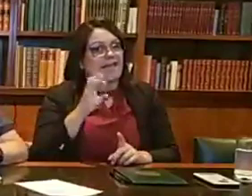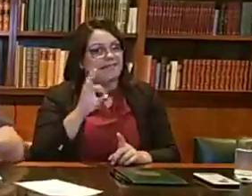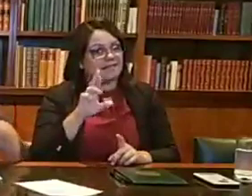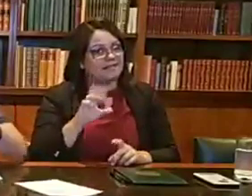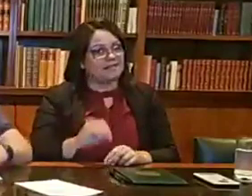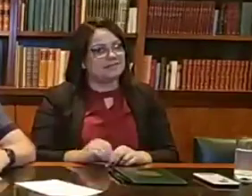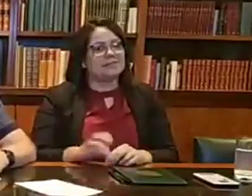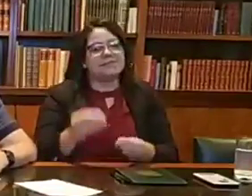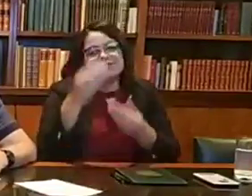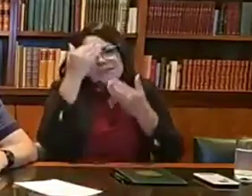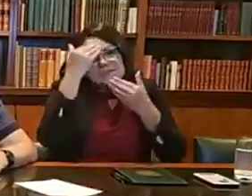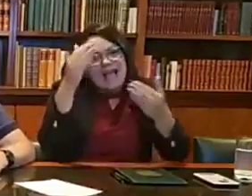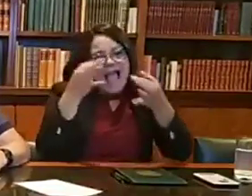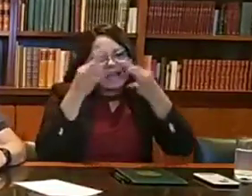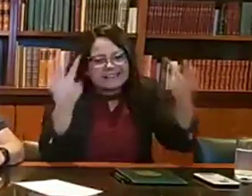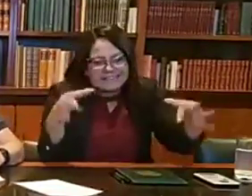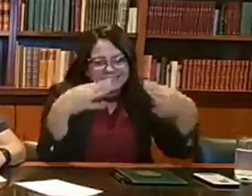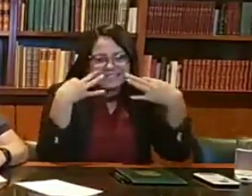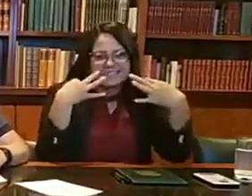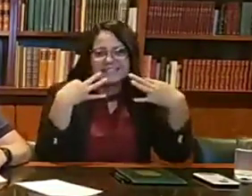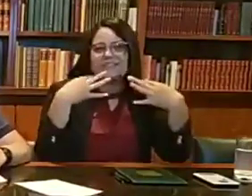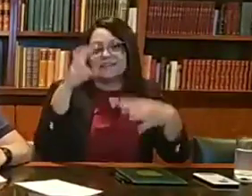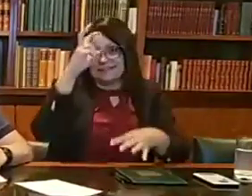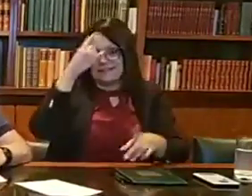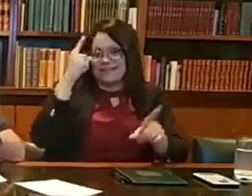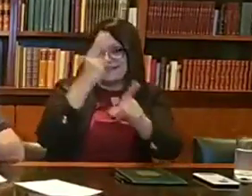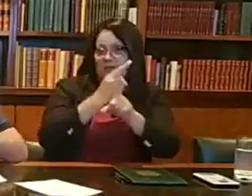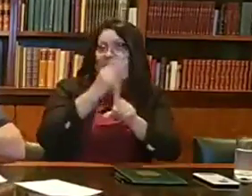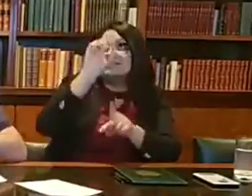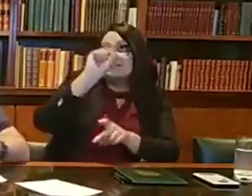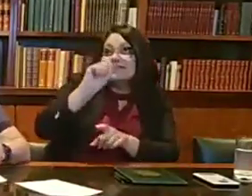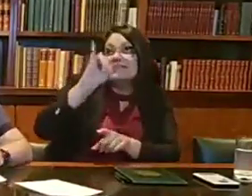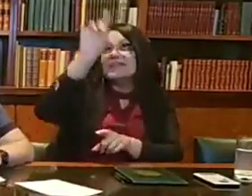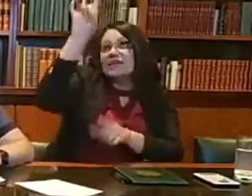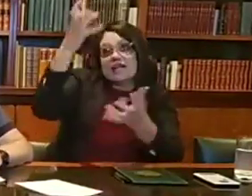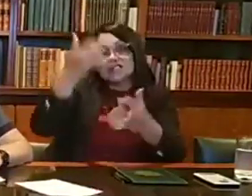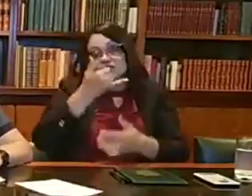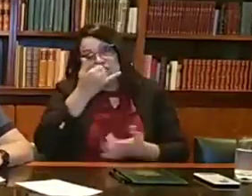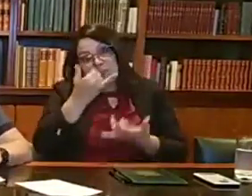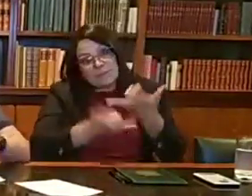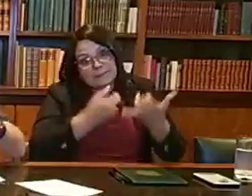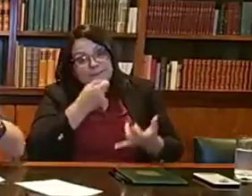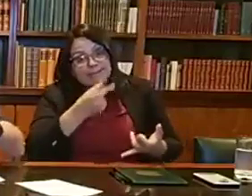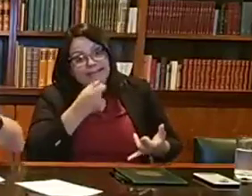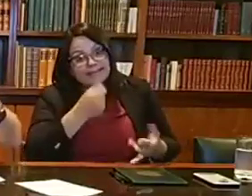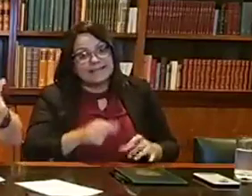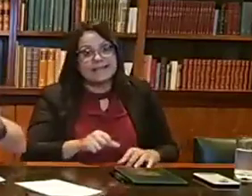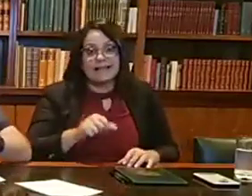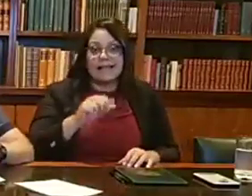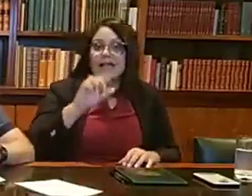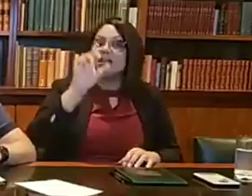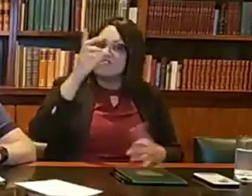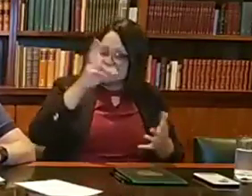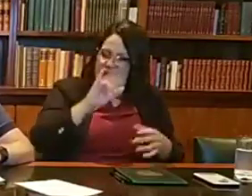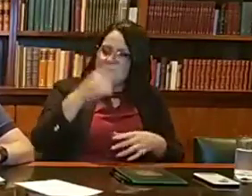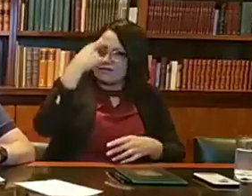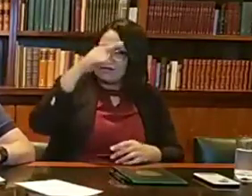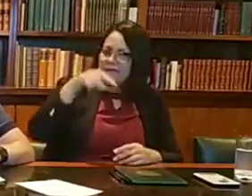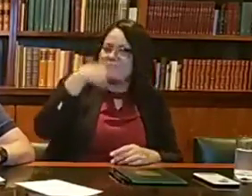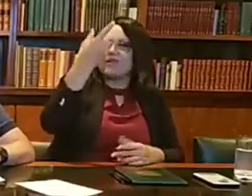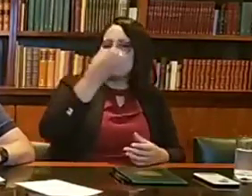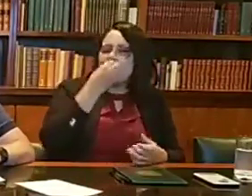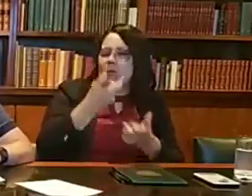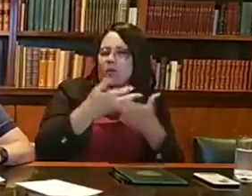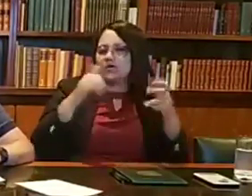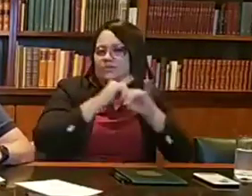Pessoal, muito obrigado pela atenção. Até quinta-feira, se Deus quiser. Desculpa alguma brincadeira. Cara, se Deus quiser, teremos boas notícias semana que vem.